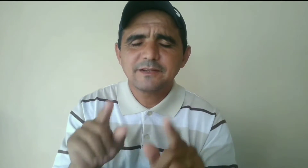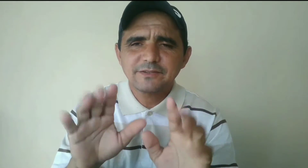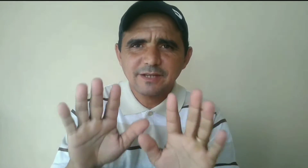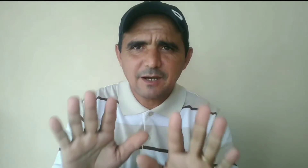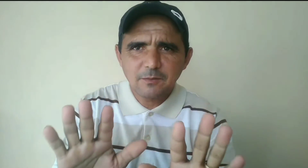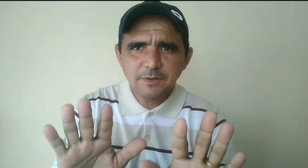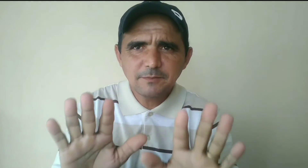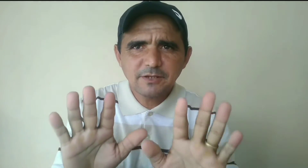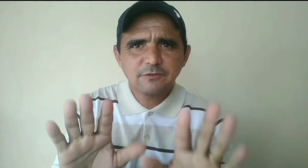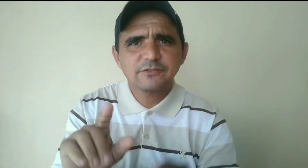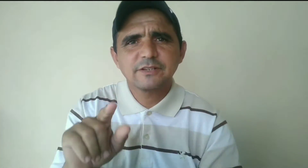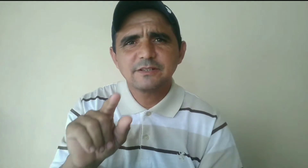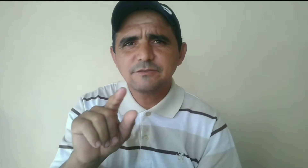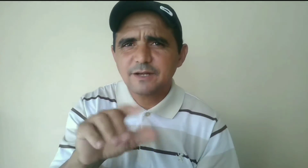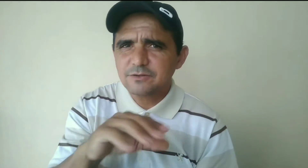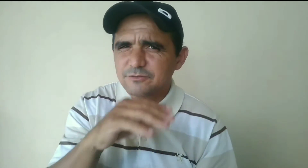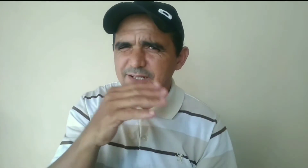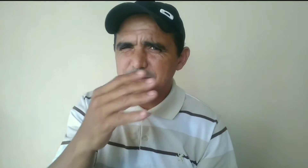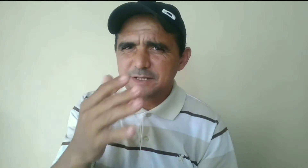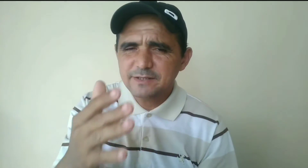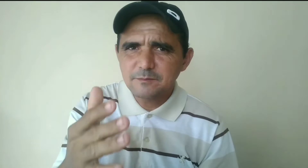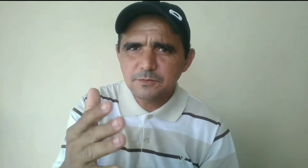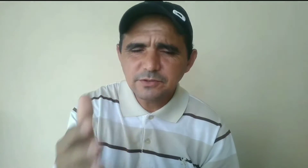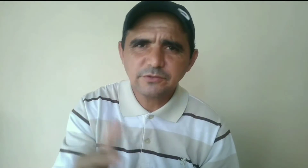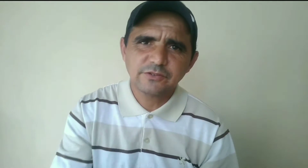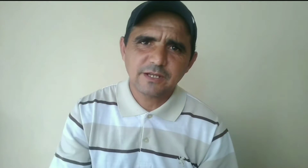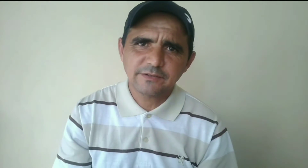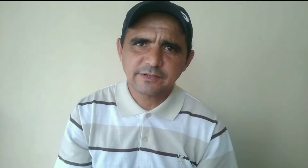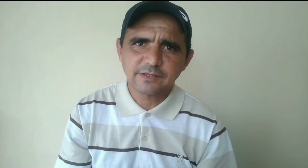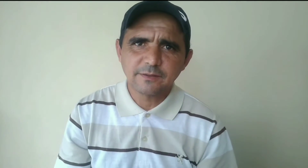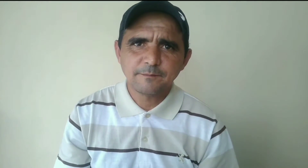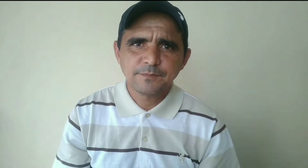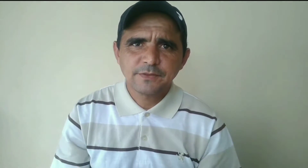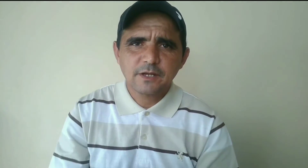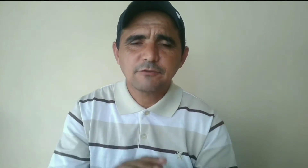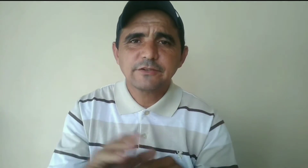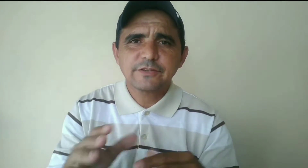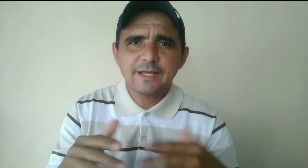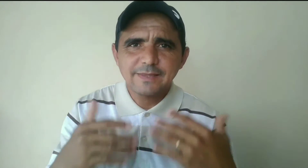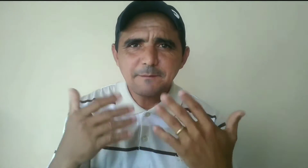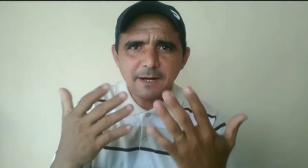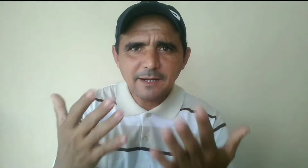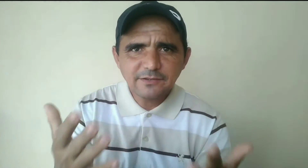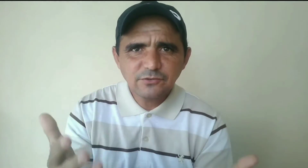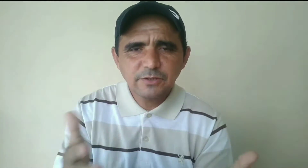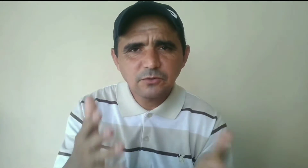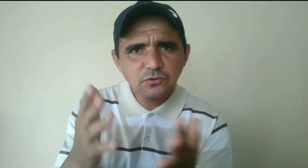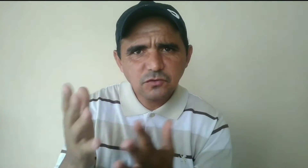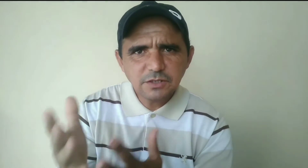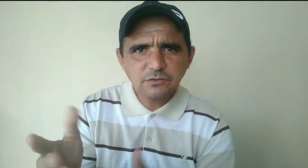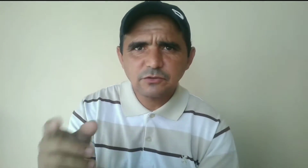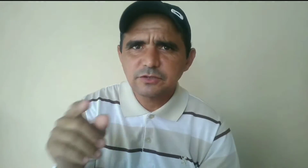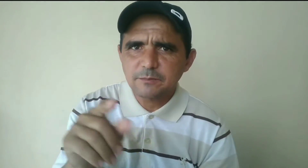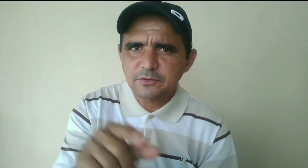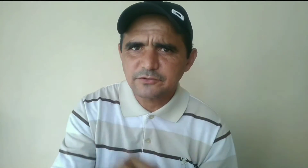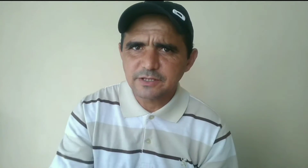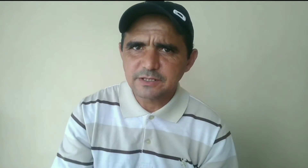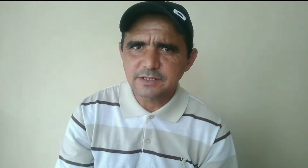Mas calma, porque você de fato vai aprender muitos sinais aqui. Talvez até mais do que outros vídeos que eu já postei